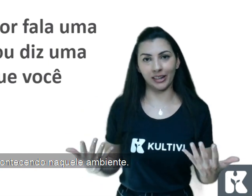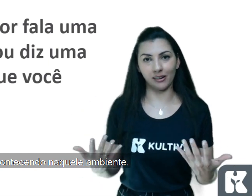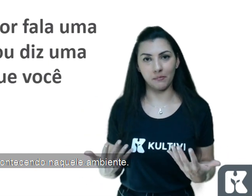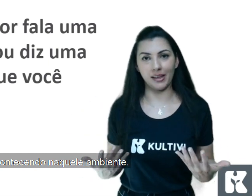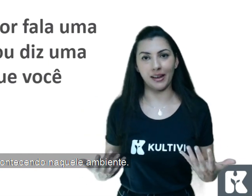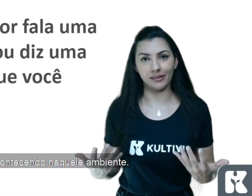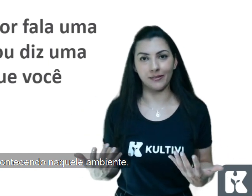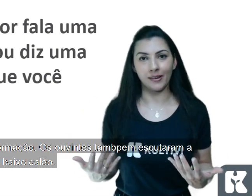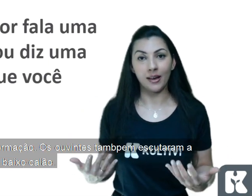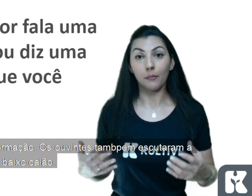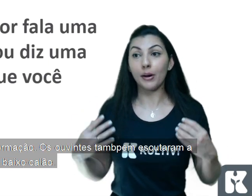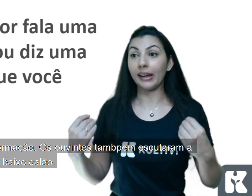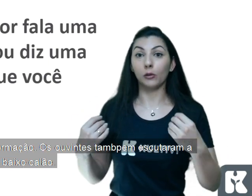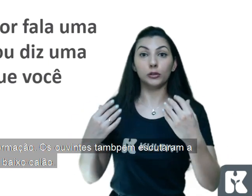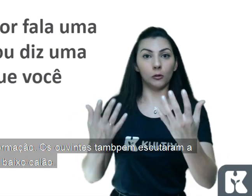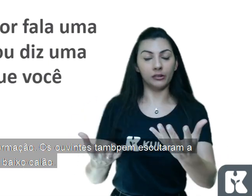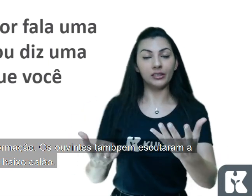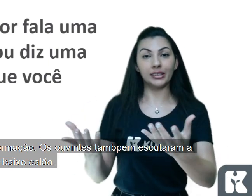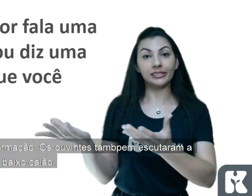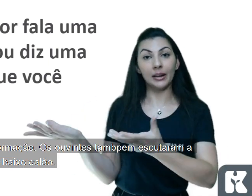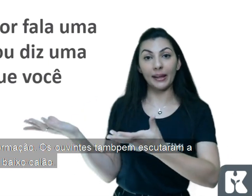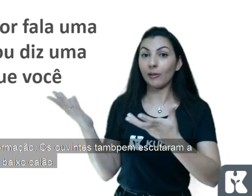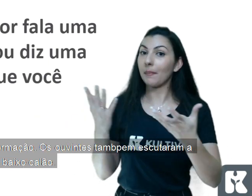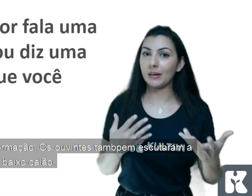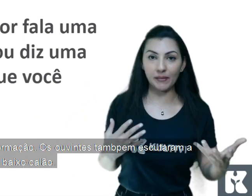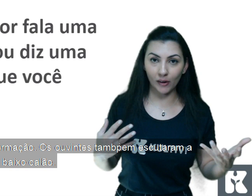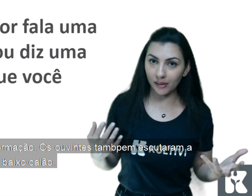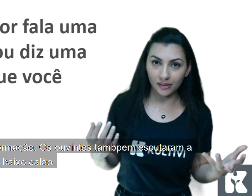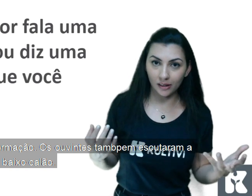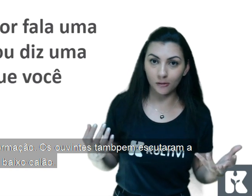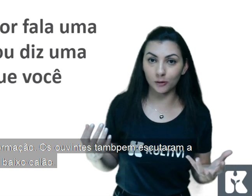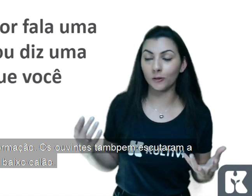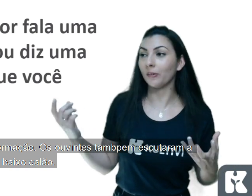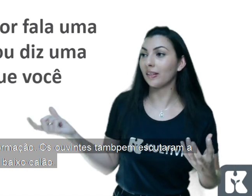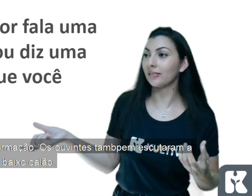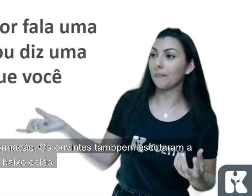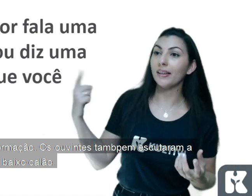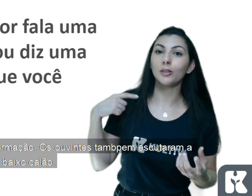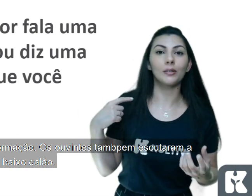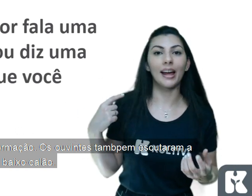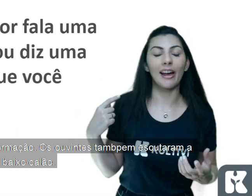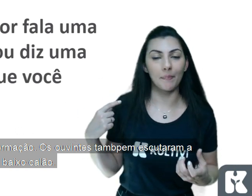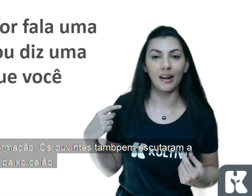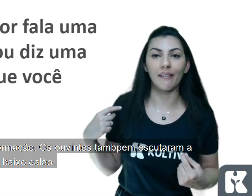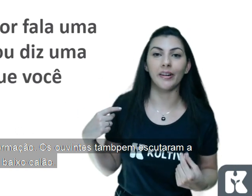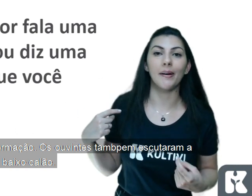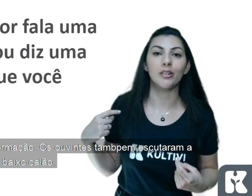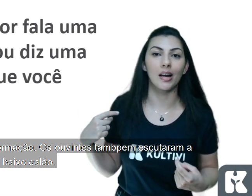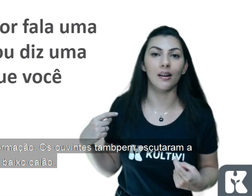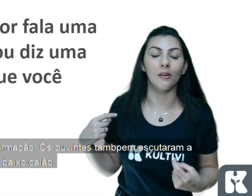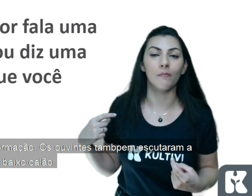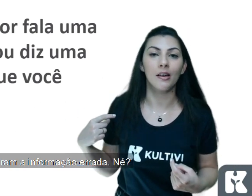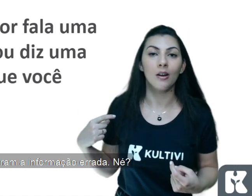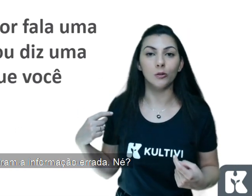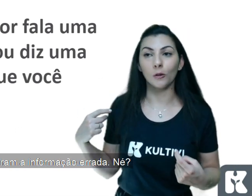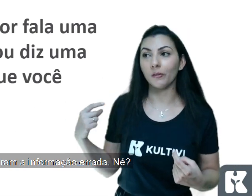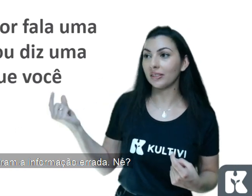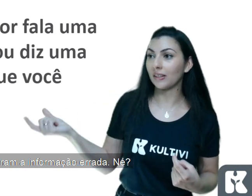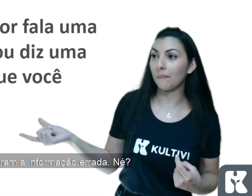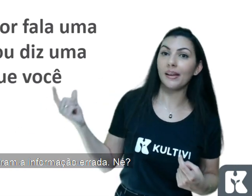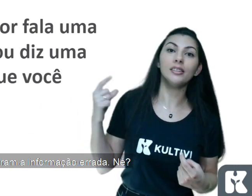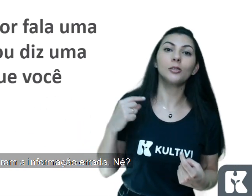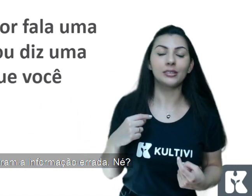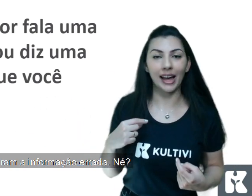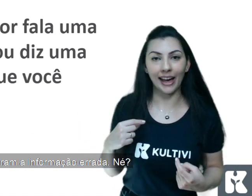acontecendo naquele ambiente. Por quê? Os ouvintes receberam a mesma informação. Os ouvintes também escutaram a palavra de baixo calão. Os